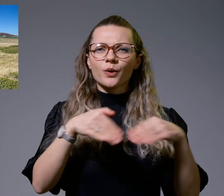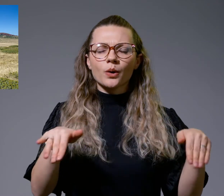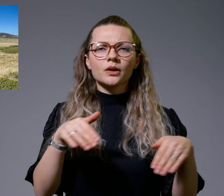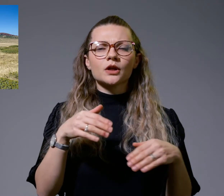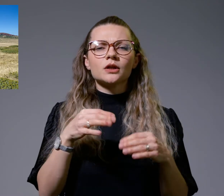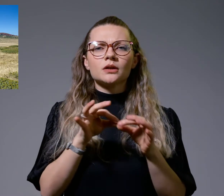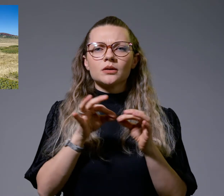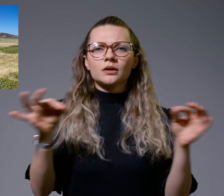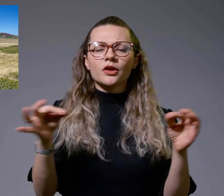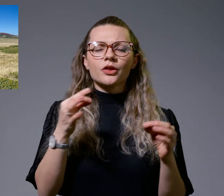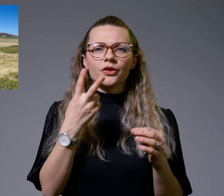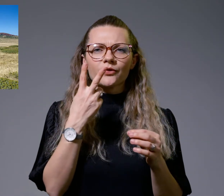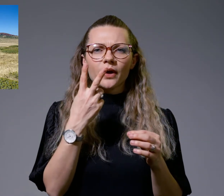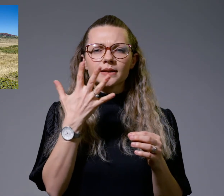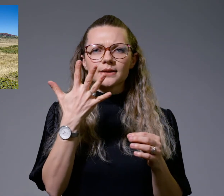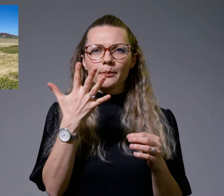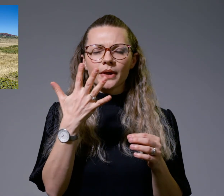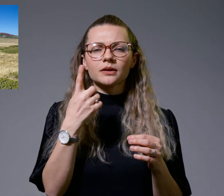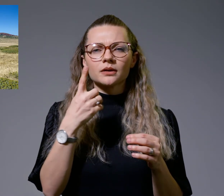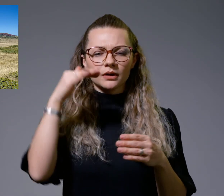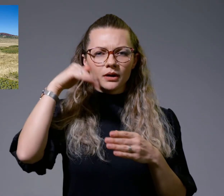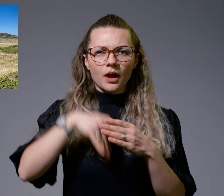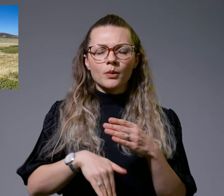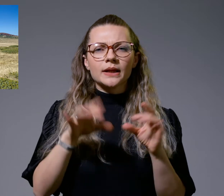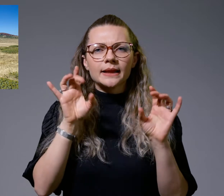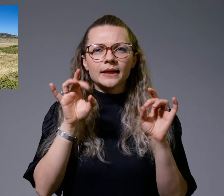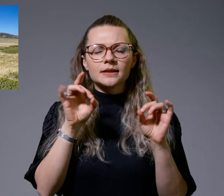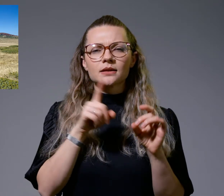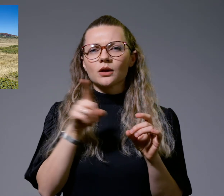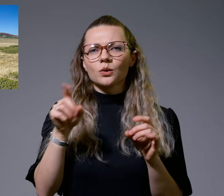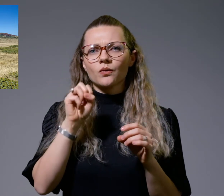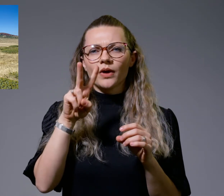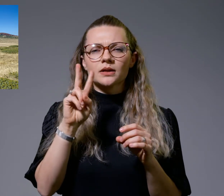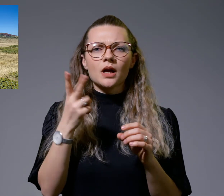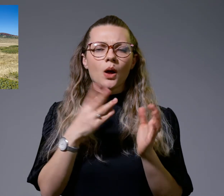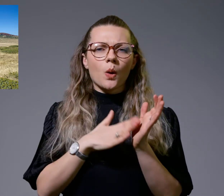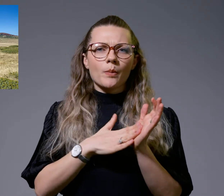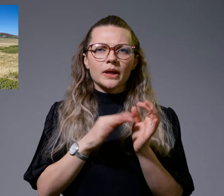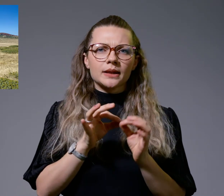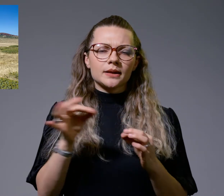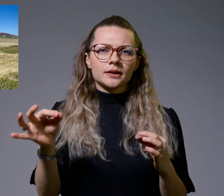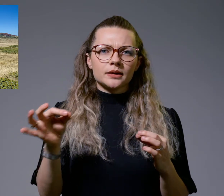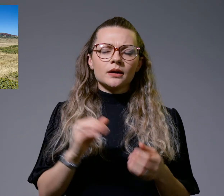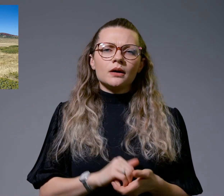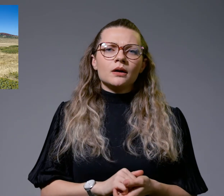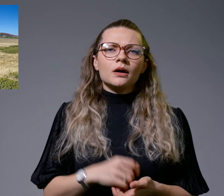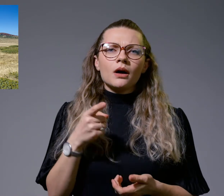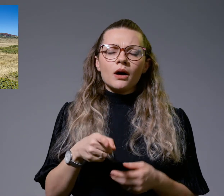25 и длабочина од 10 до 12 километри. Со повлекувањето